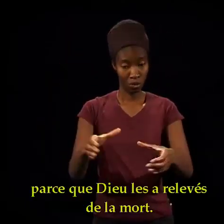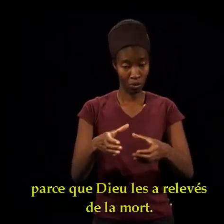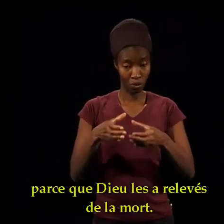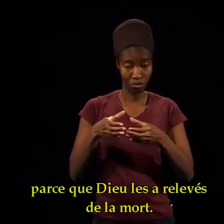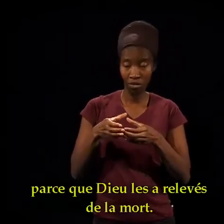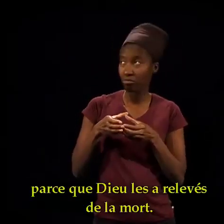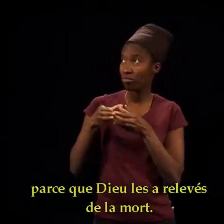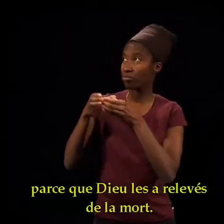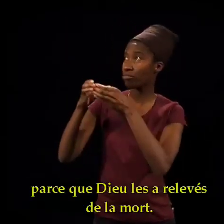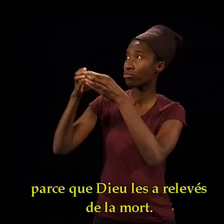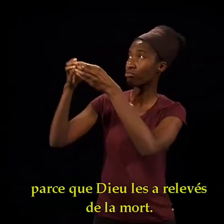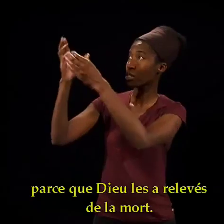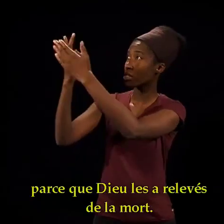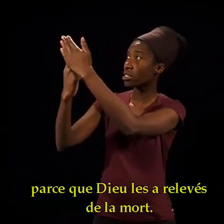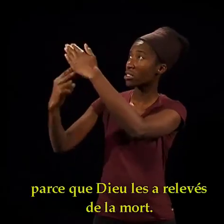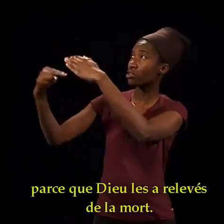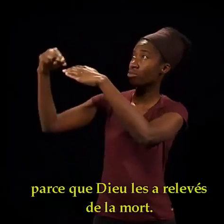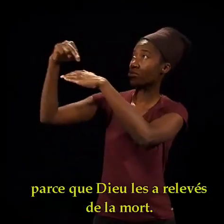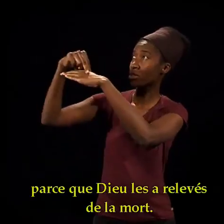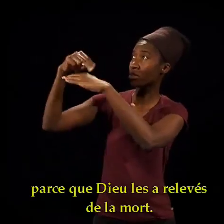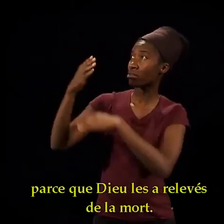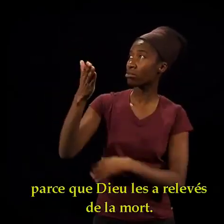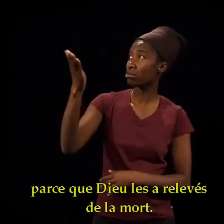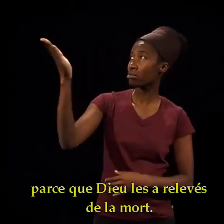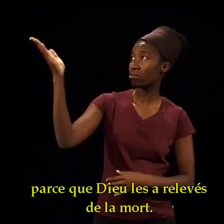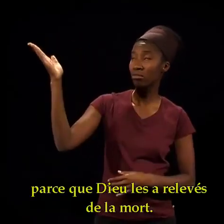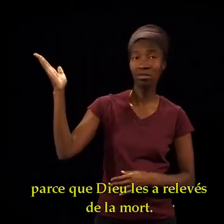Parce que Dieu les a relevés de la mort.